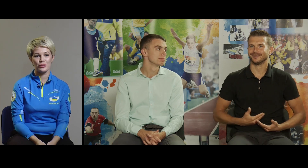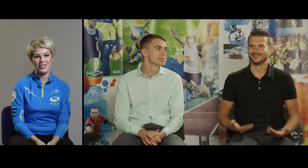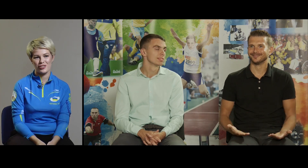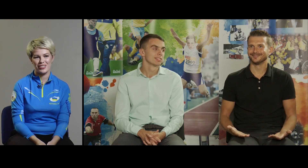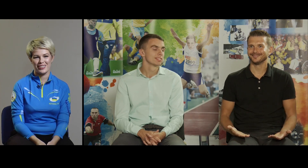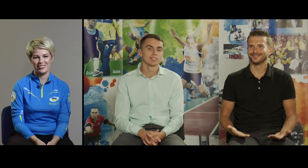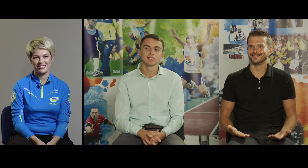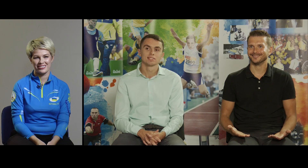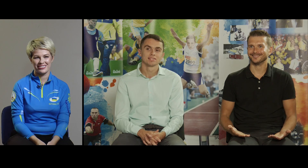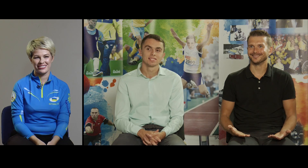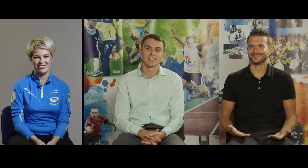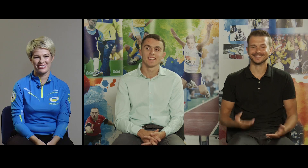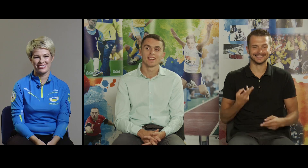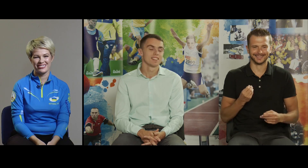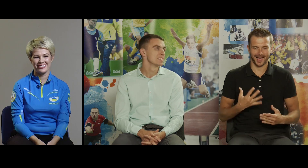Футбол – це життя.